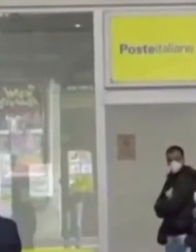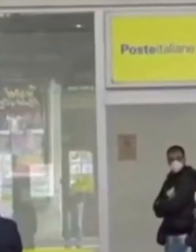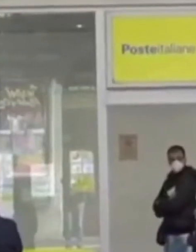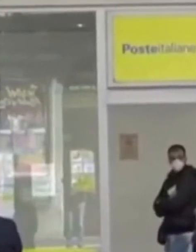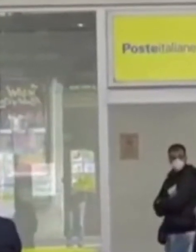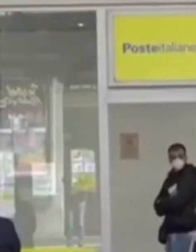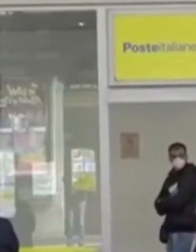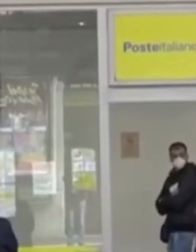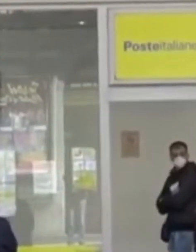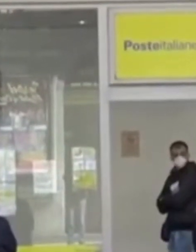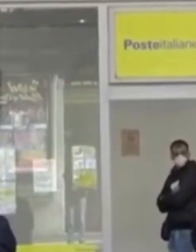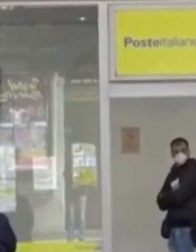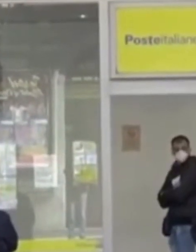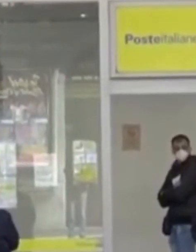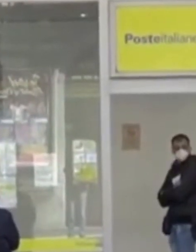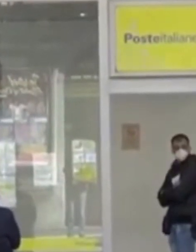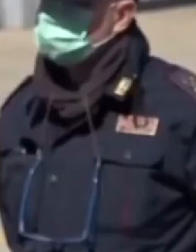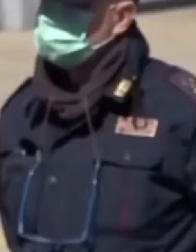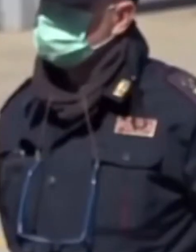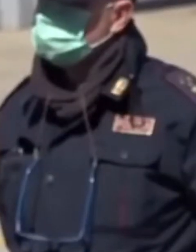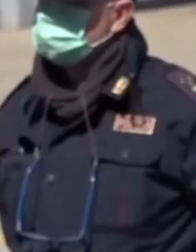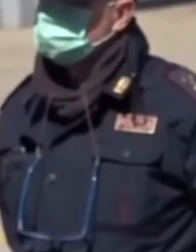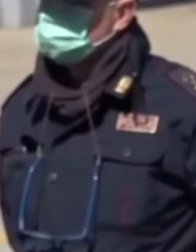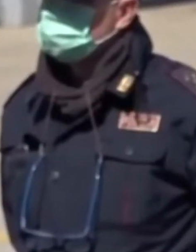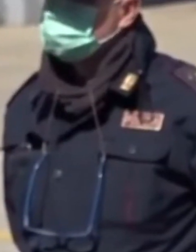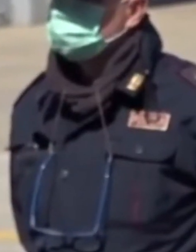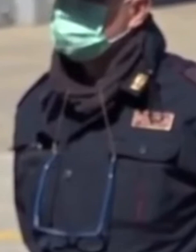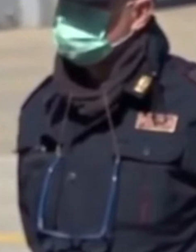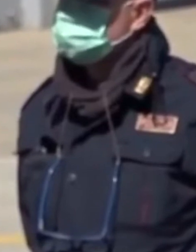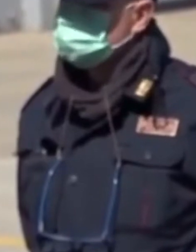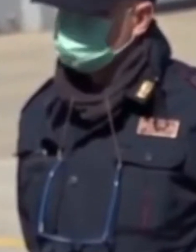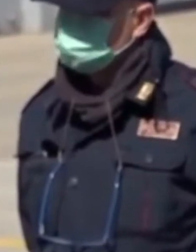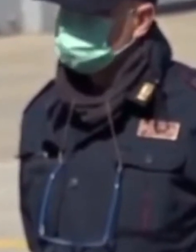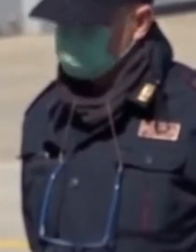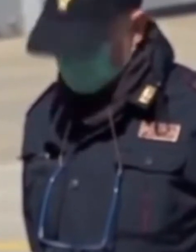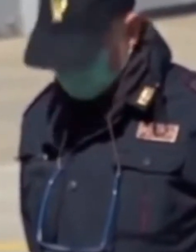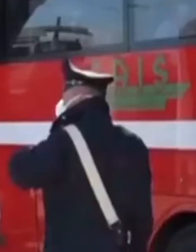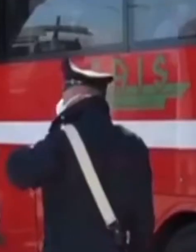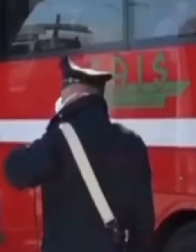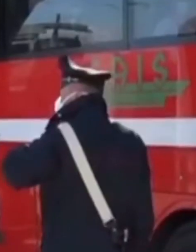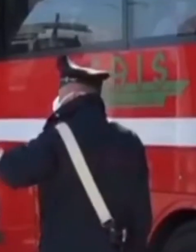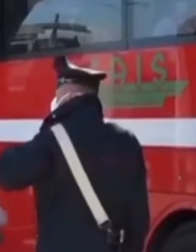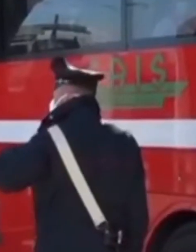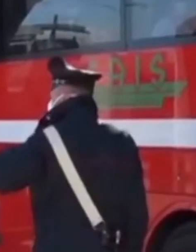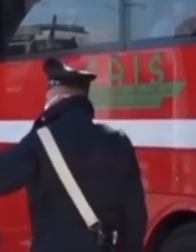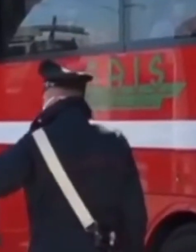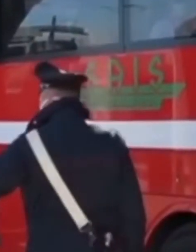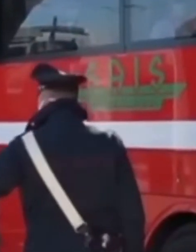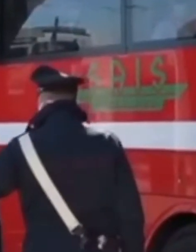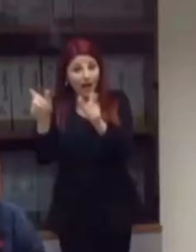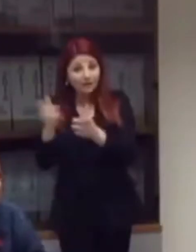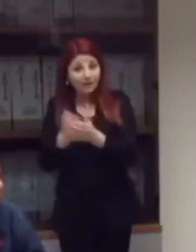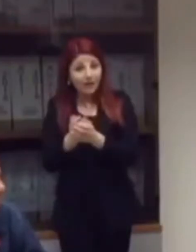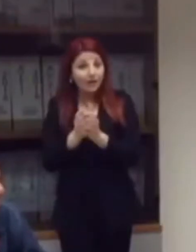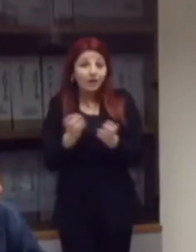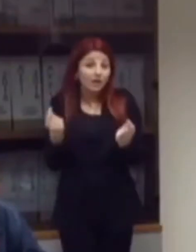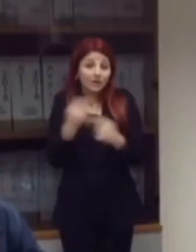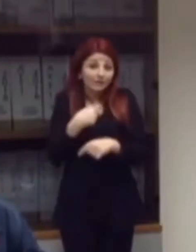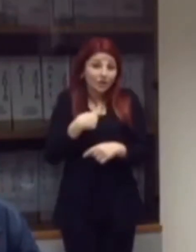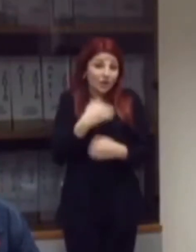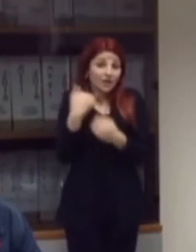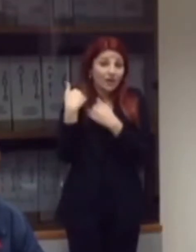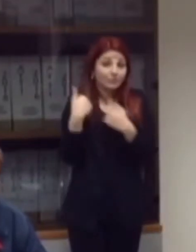è in contrasto con le disposizioni nazionali. Ma il sindaco di Messina rivendica la sua decisione. Io ancora sono il